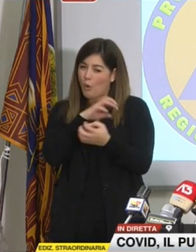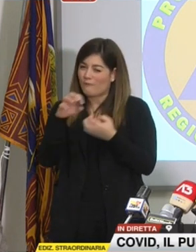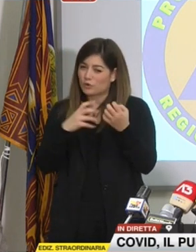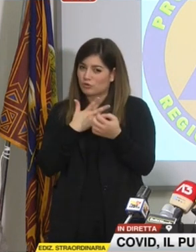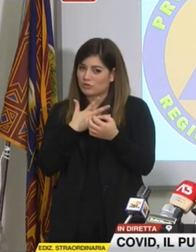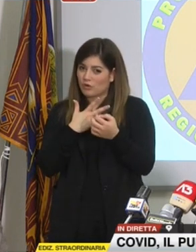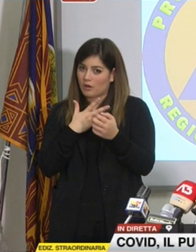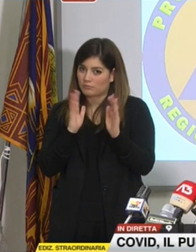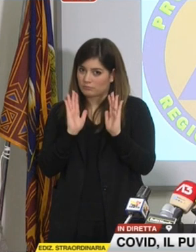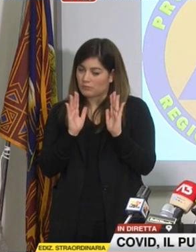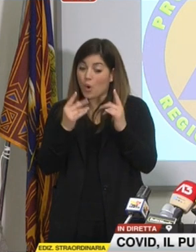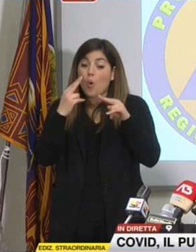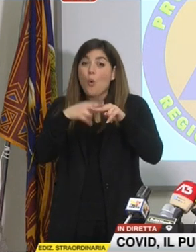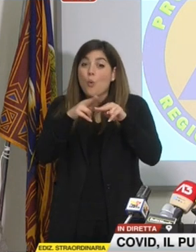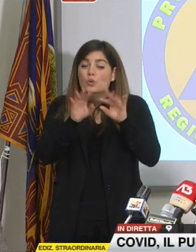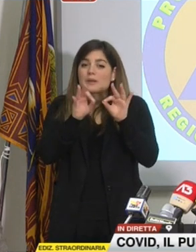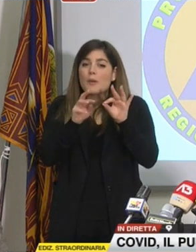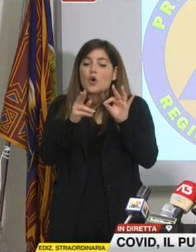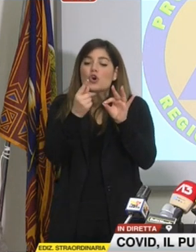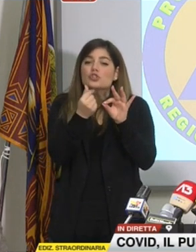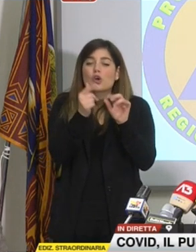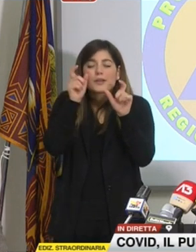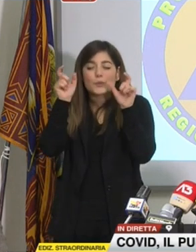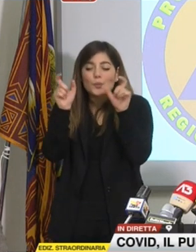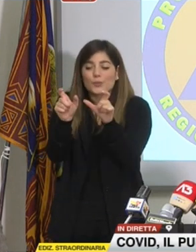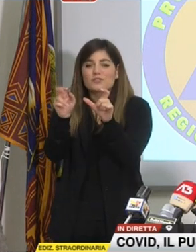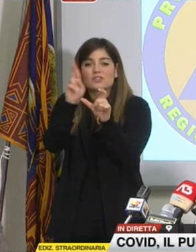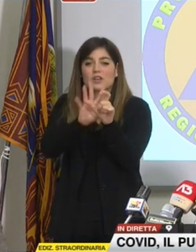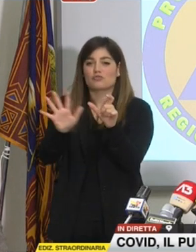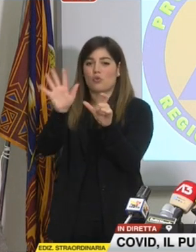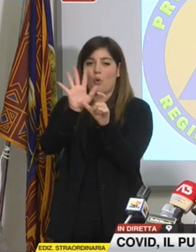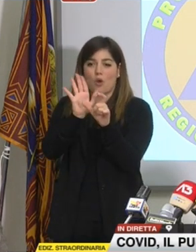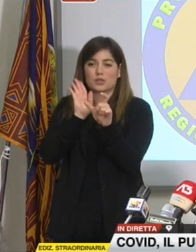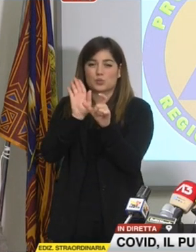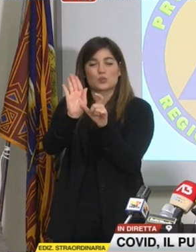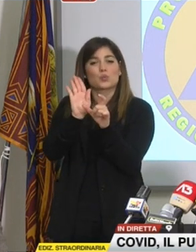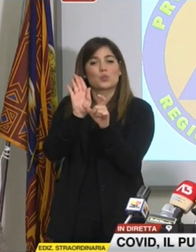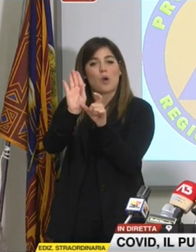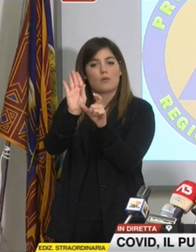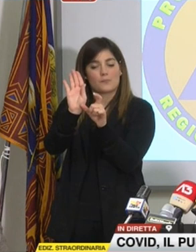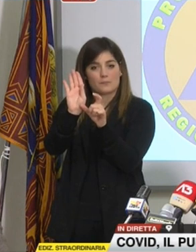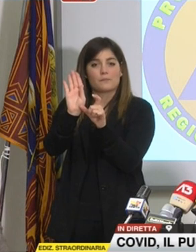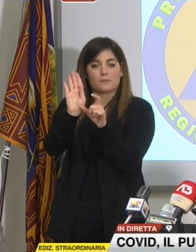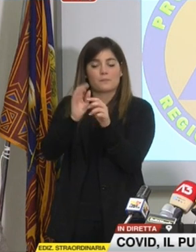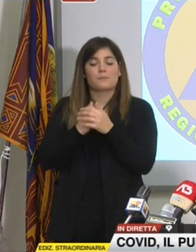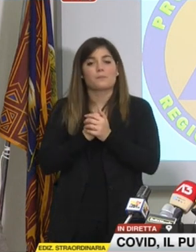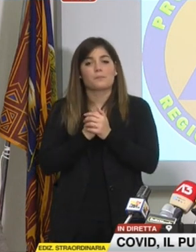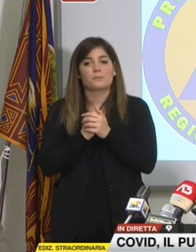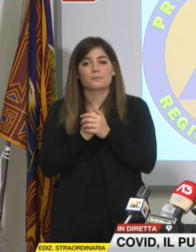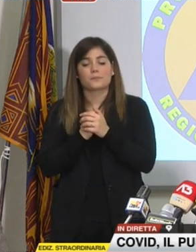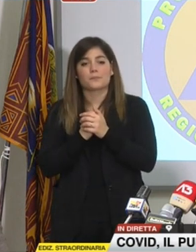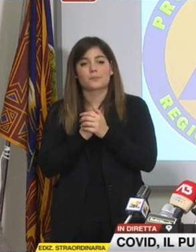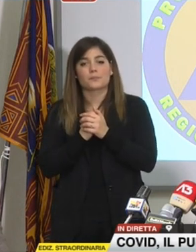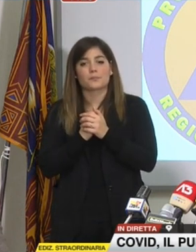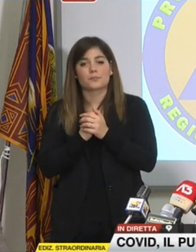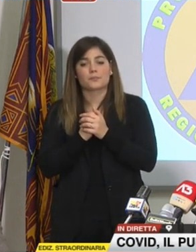con i soldi delle regioni, È un accordo che, dove si è